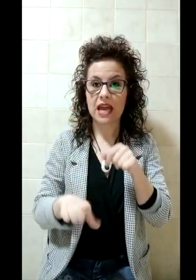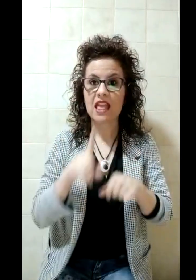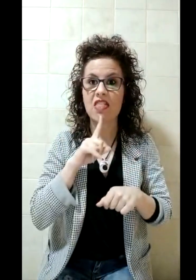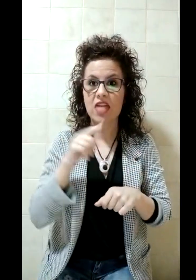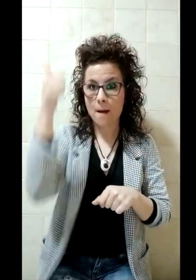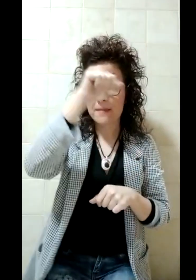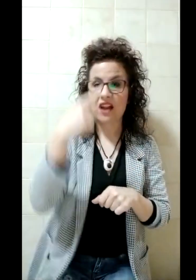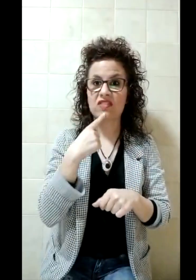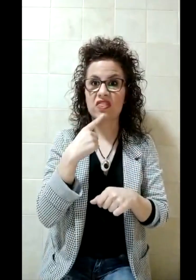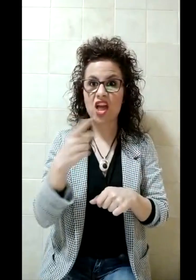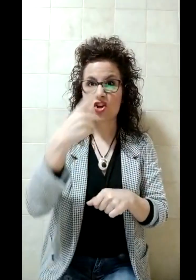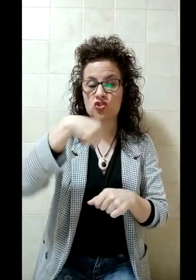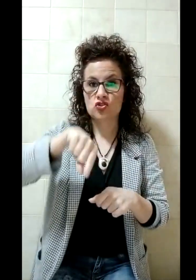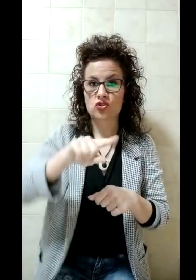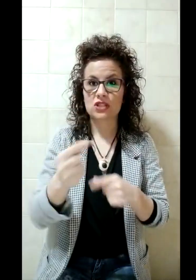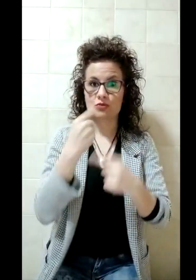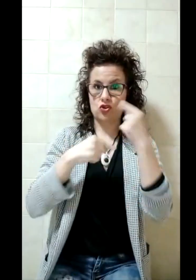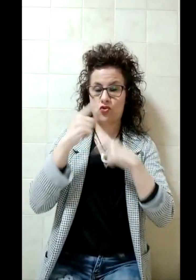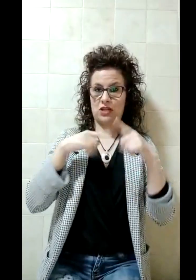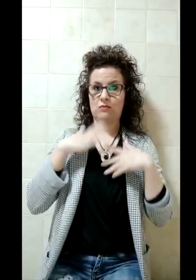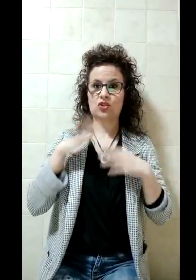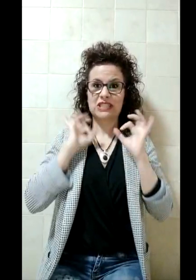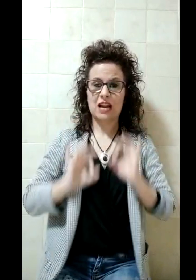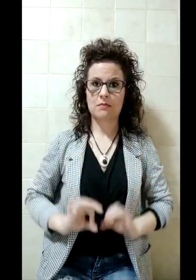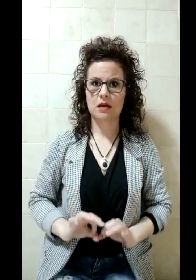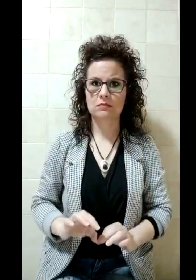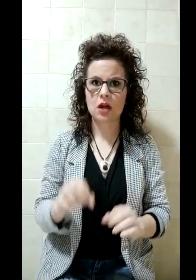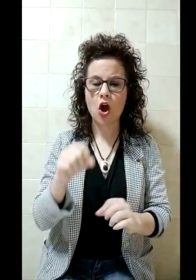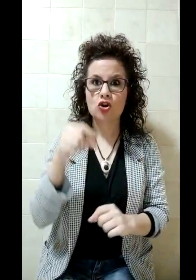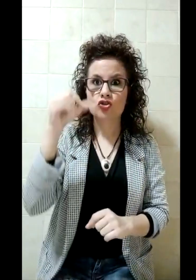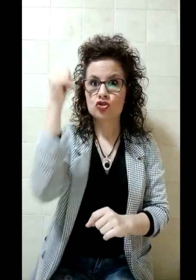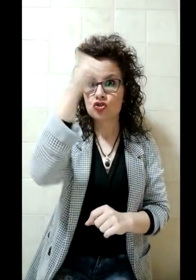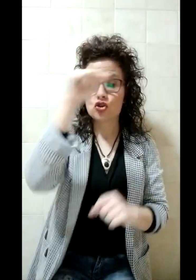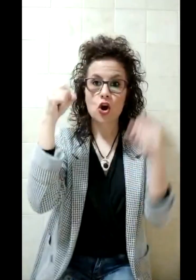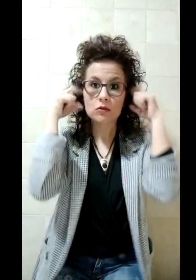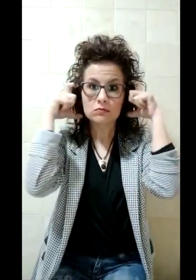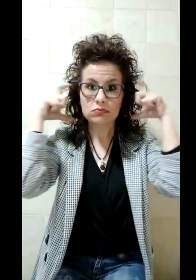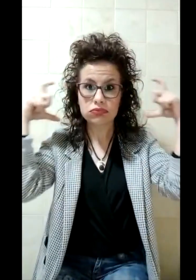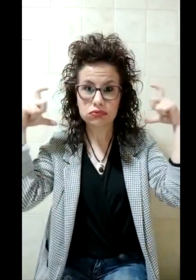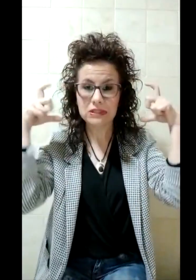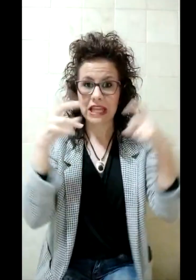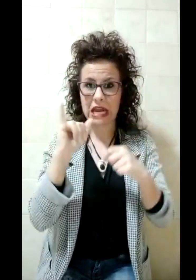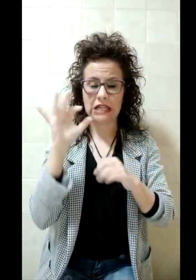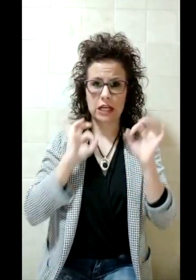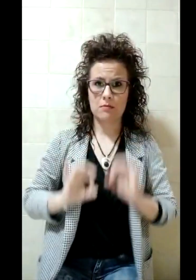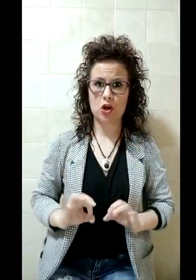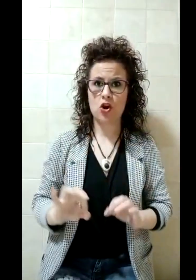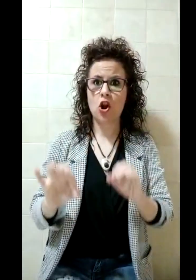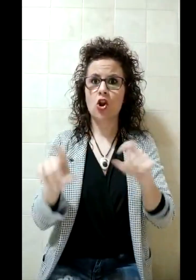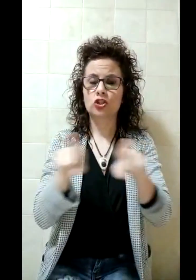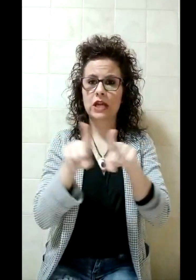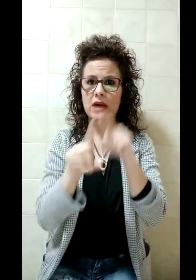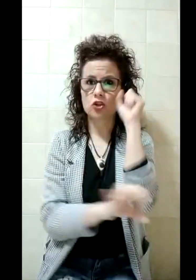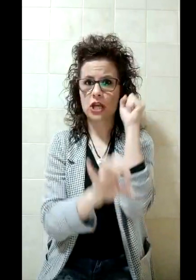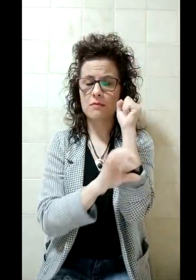pequeña de Mark. John, el de las orejas de soplillo, tenía sarampión. Los vecinos gemelos Jaime y Gerardo tenían